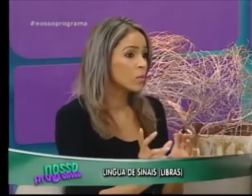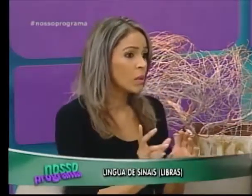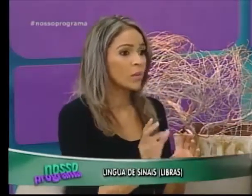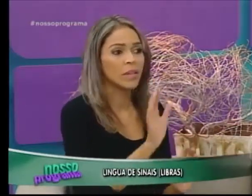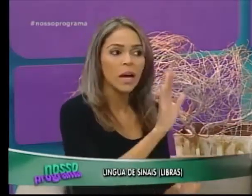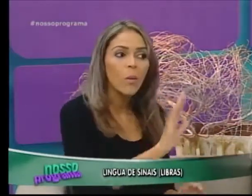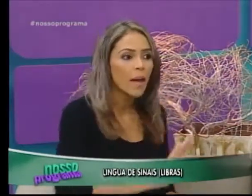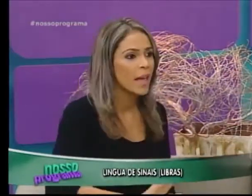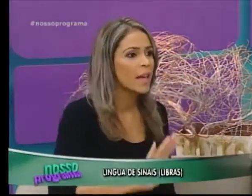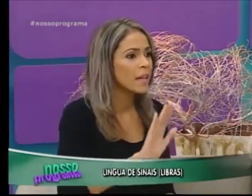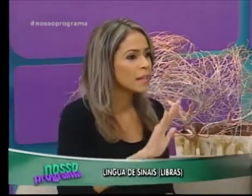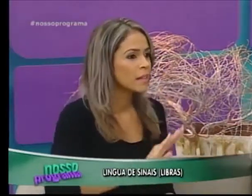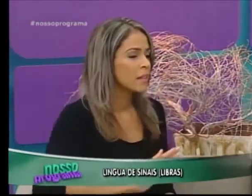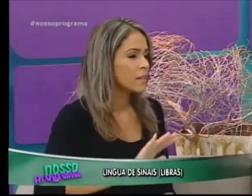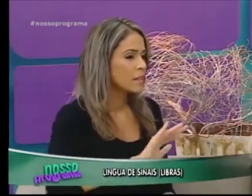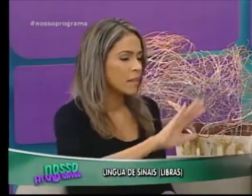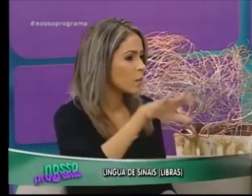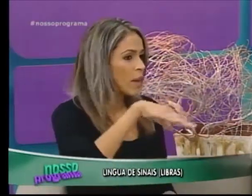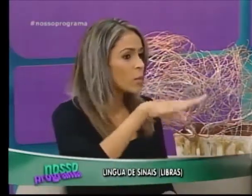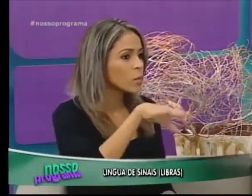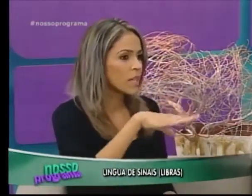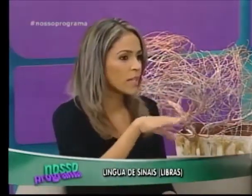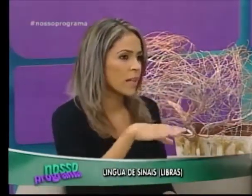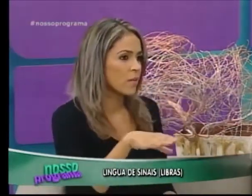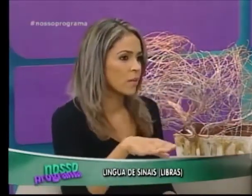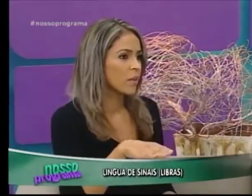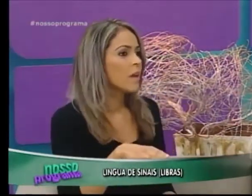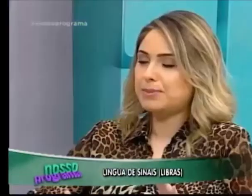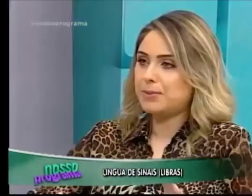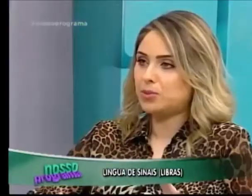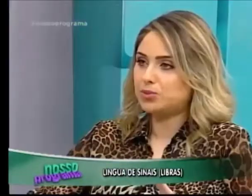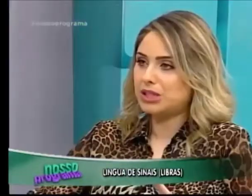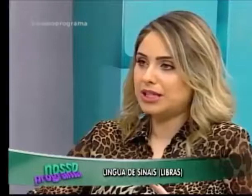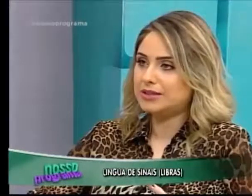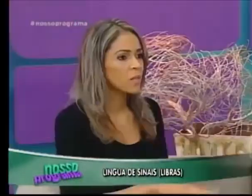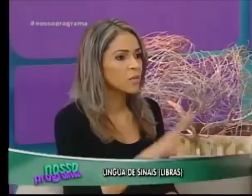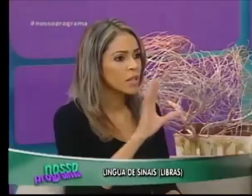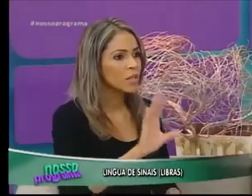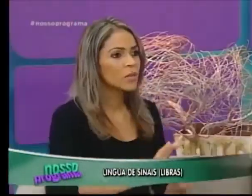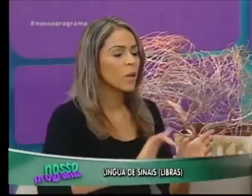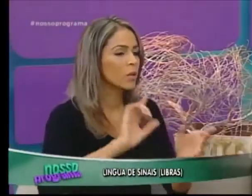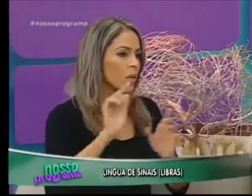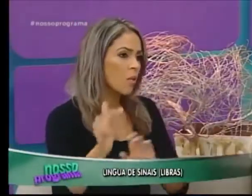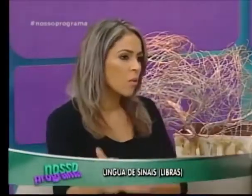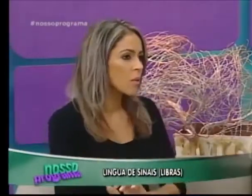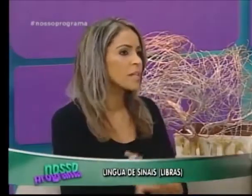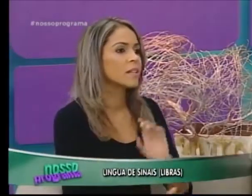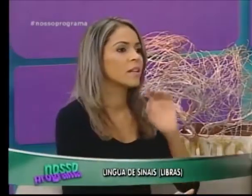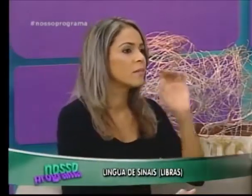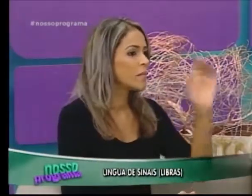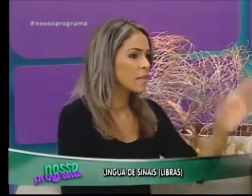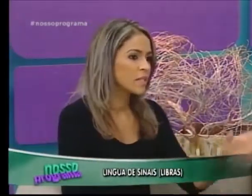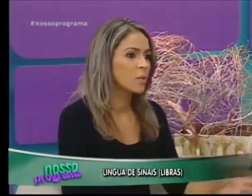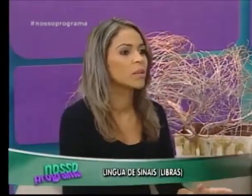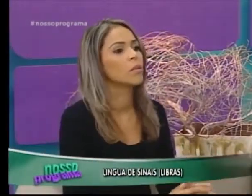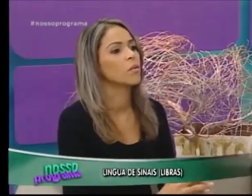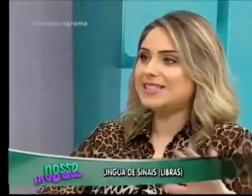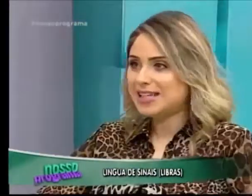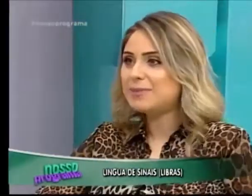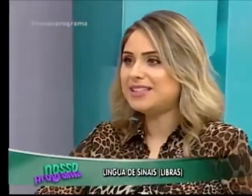mudam. Não é no mundo inteiro. Não é padronizada para mundo, não, né? Nos Estados Unidos é outra coisa. Quando o surdo vai para fora, ele tem que